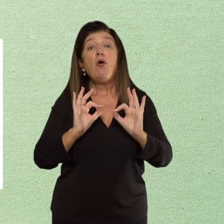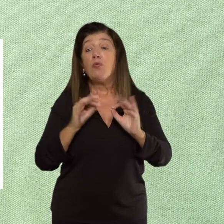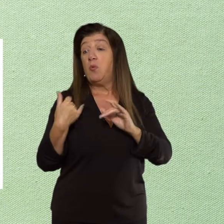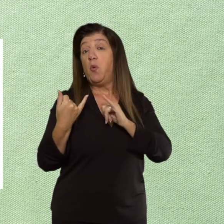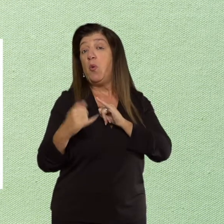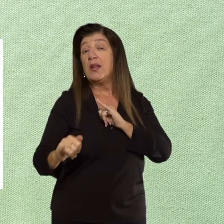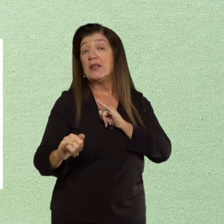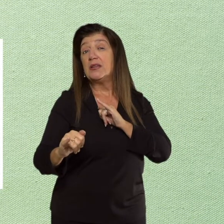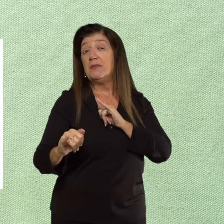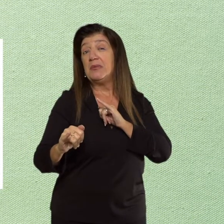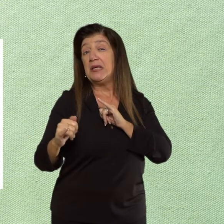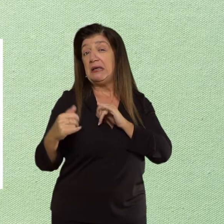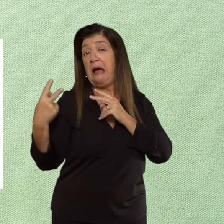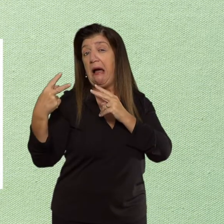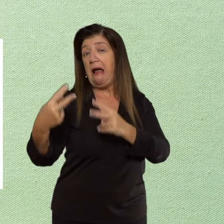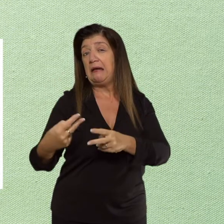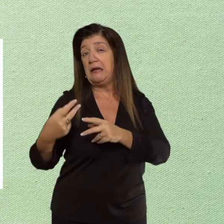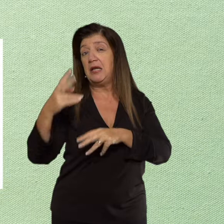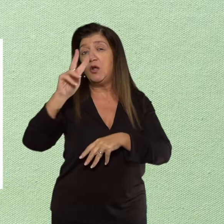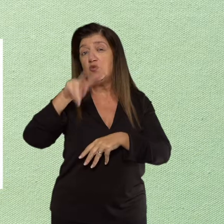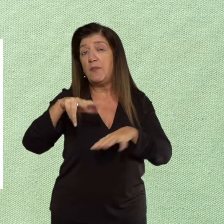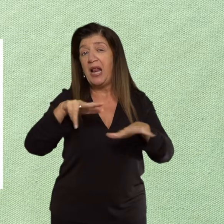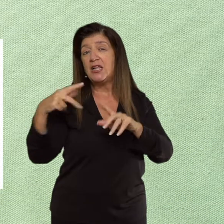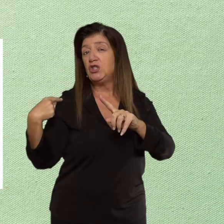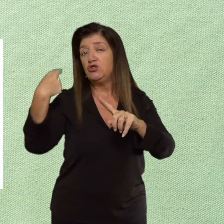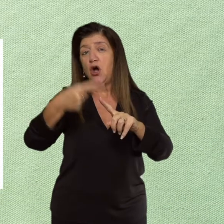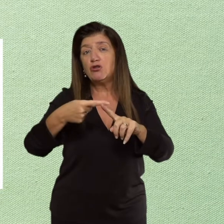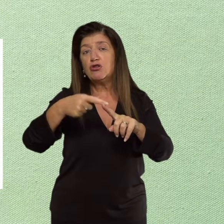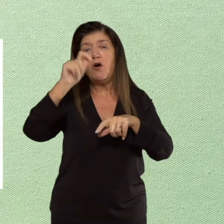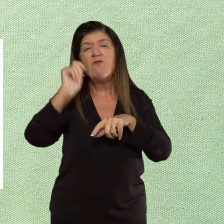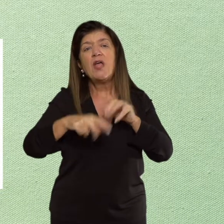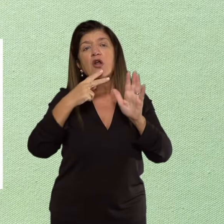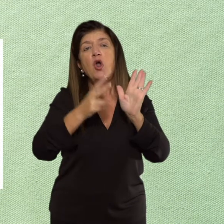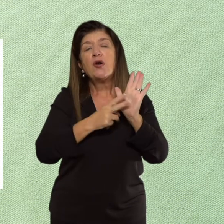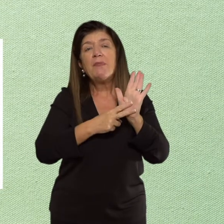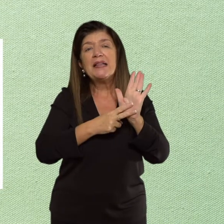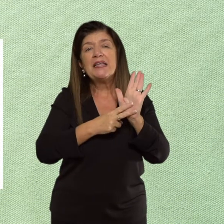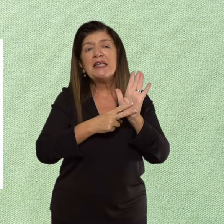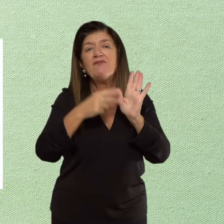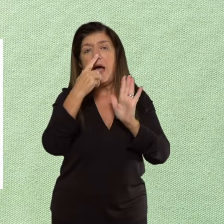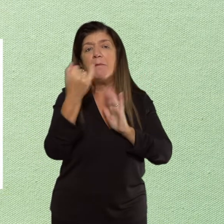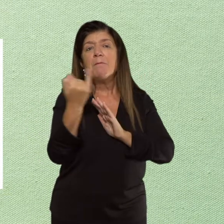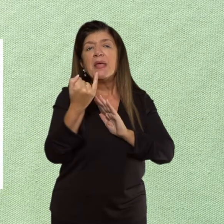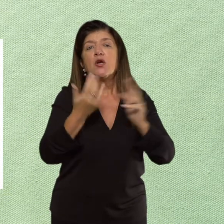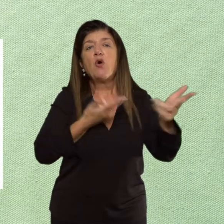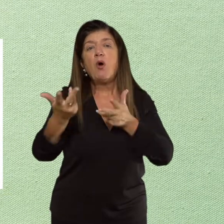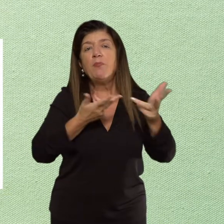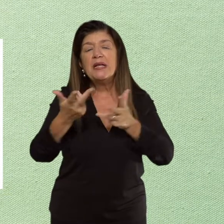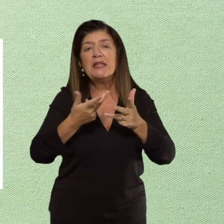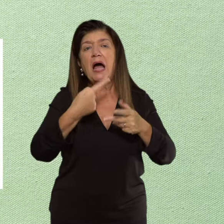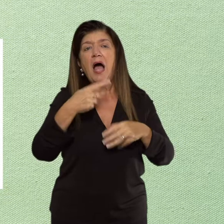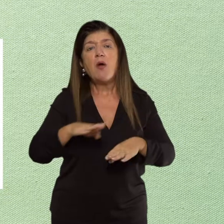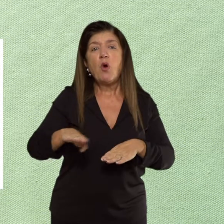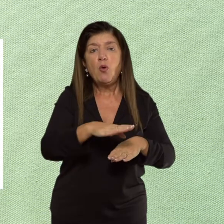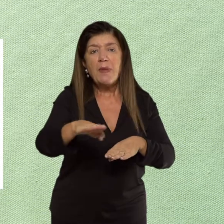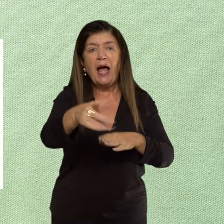2018, è partita tutta una normativa sulla micromobilità, quindi sull'utilizzo dei monopattini, dei